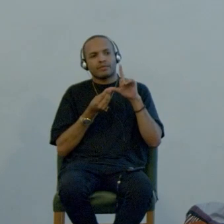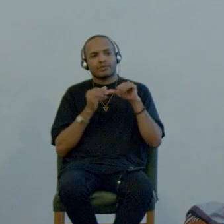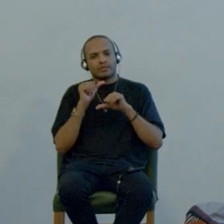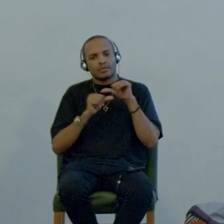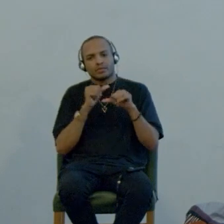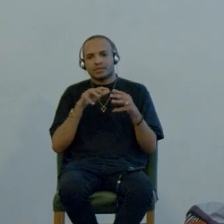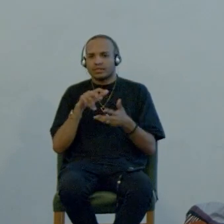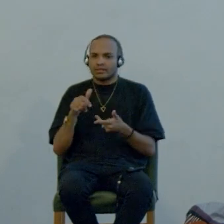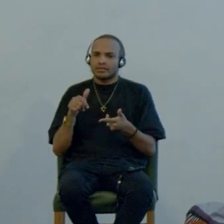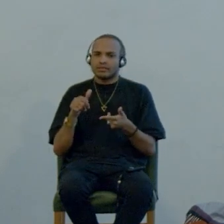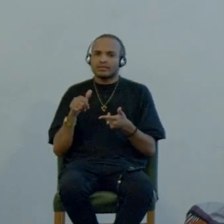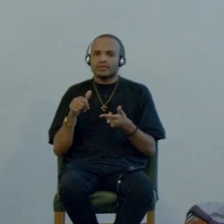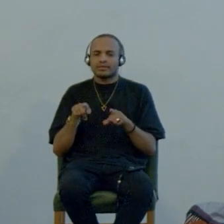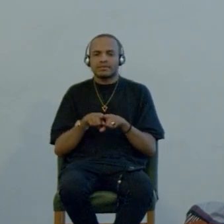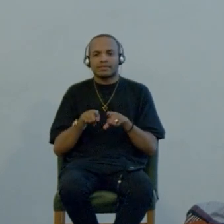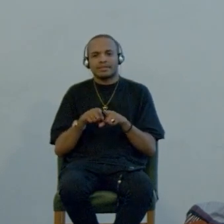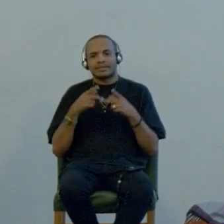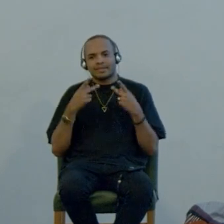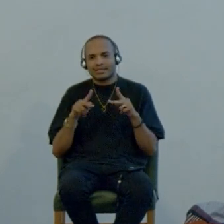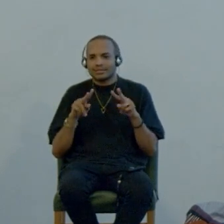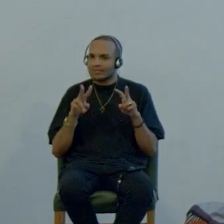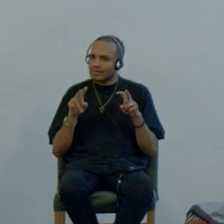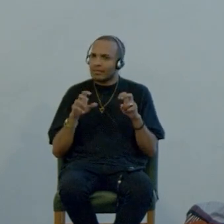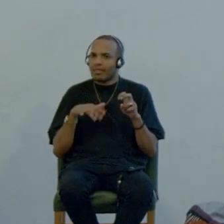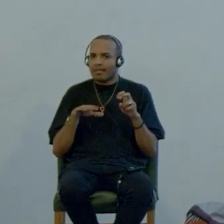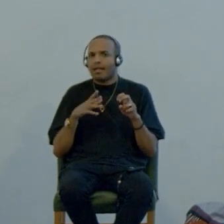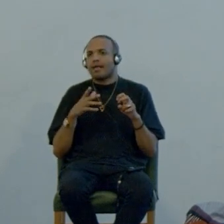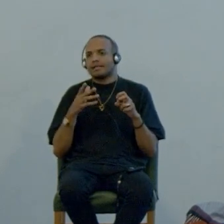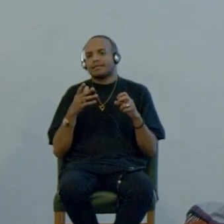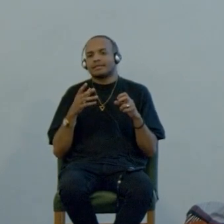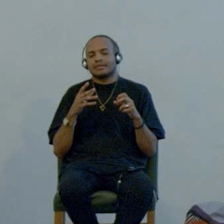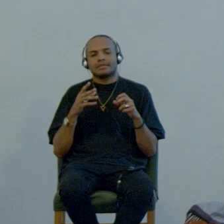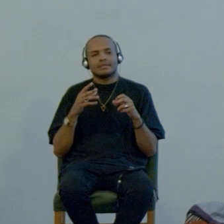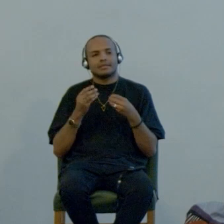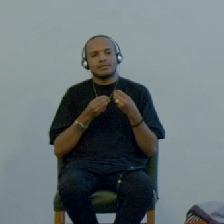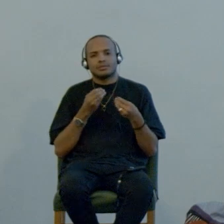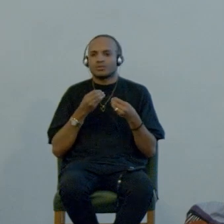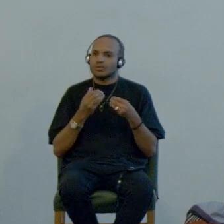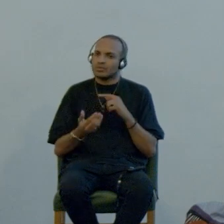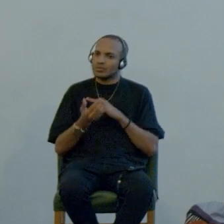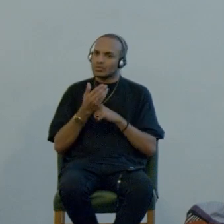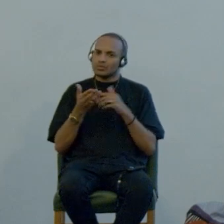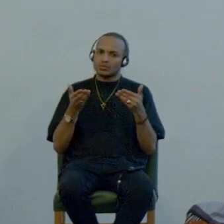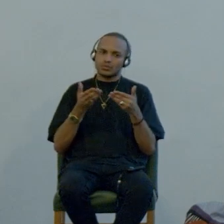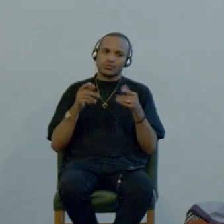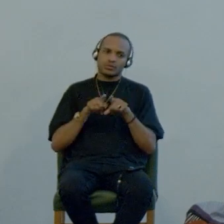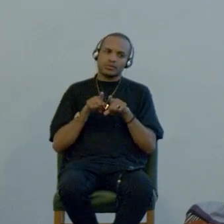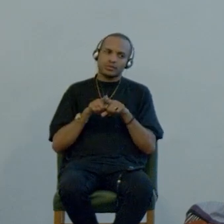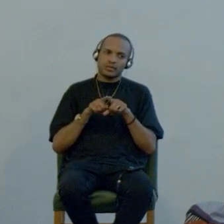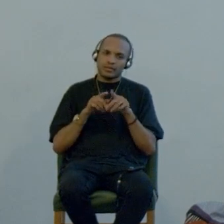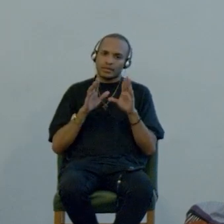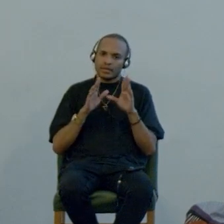J'ai l'impression que l'une des grandes questions qui nous est posée aujourd'hui, c'est celle de l'habitabilité. C'est pour ça que, tu le disais, Ligia, on